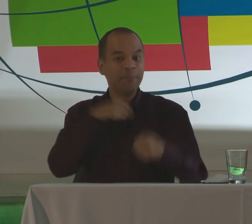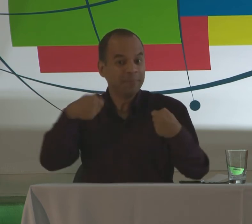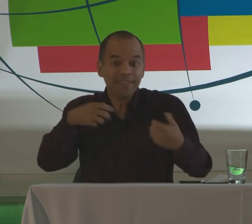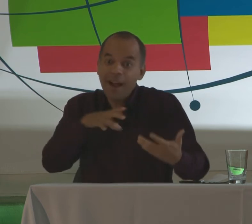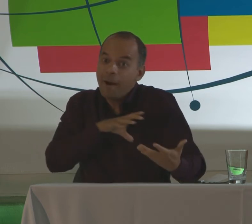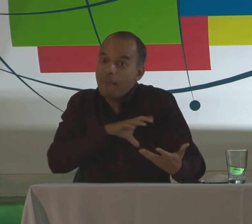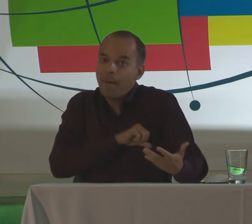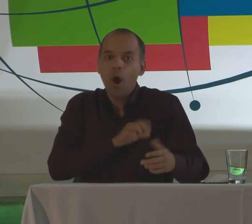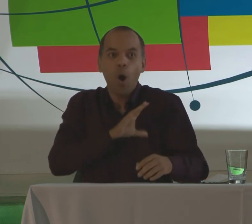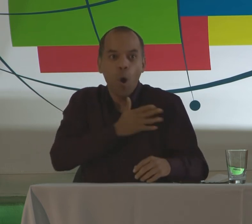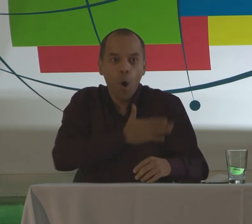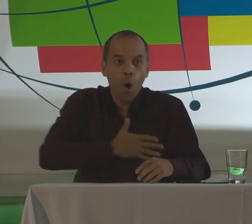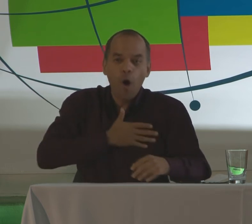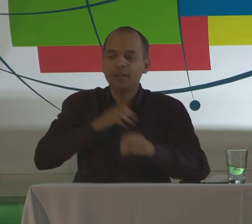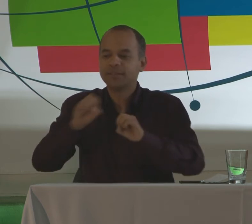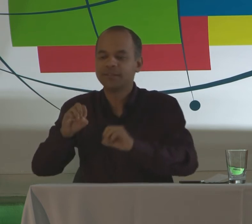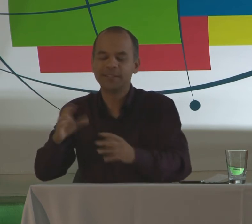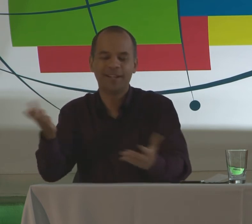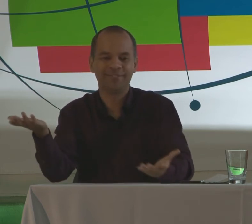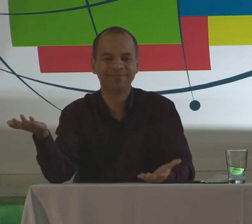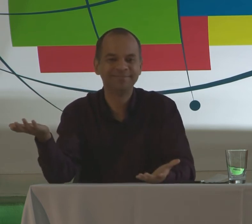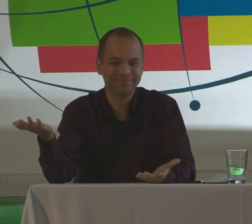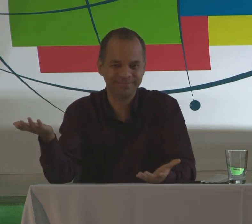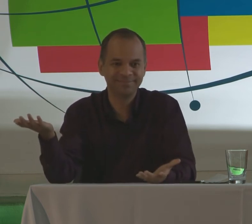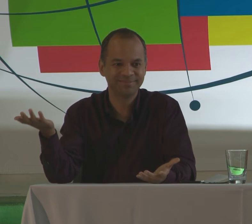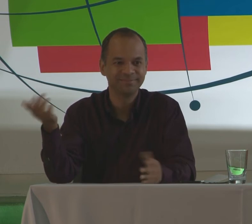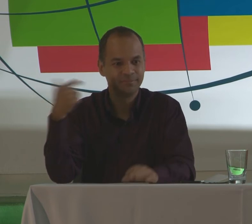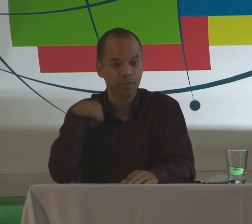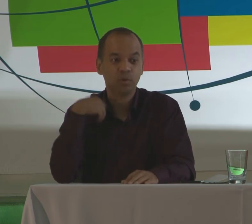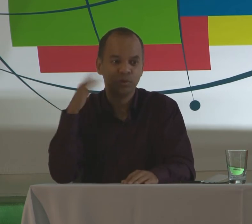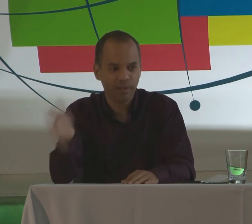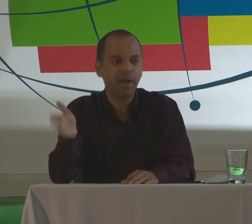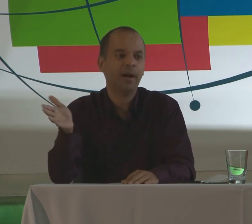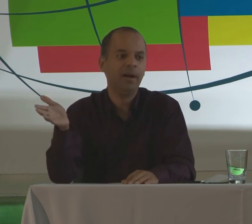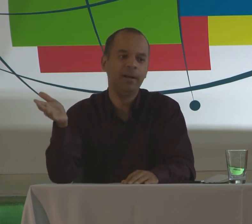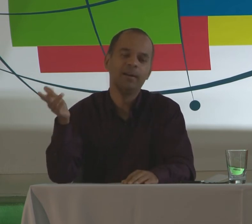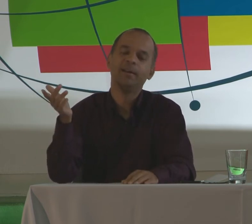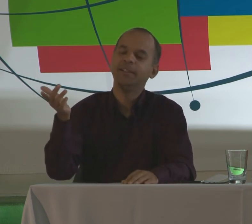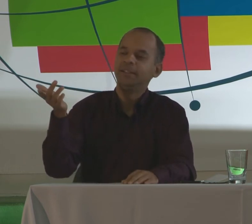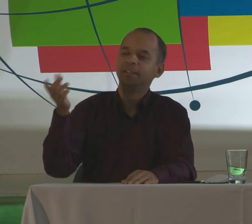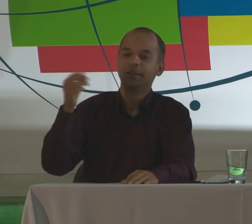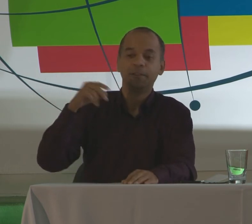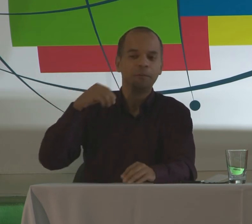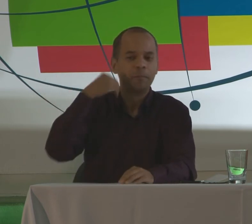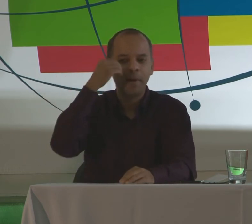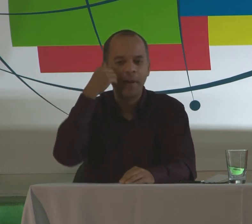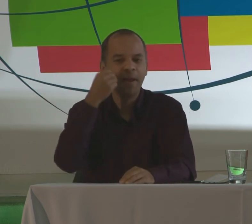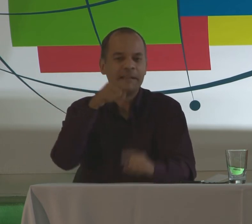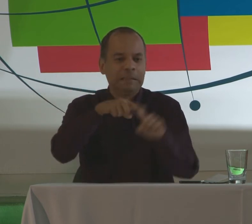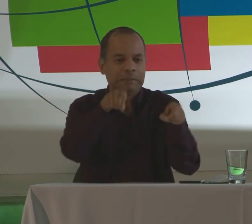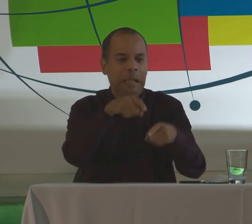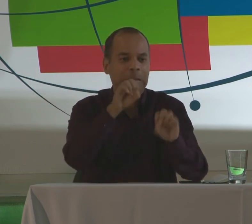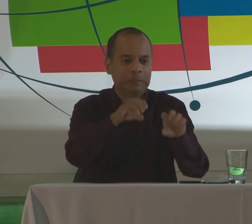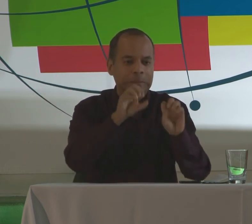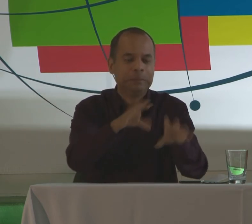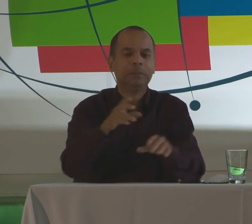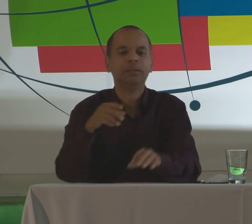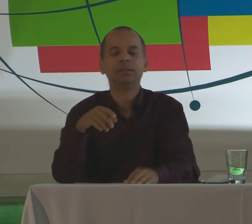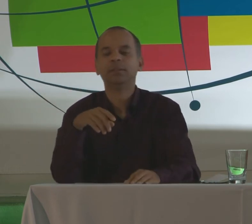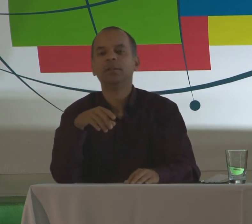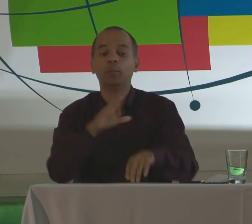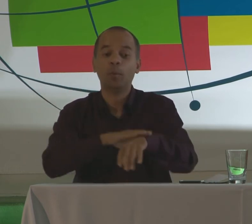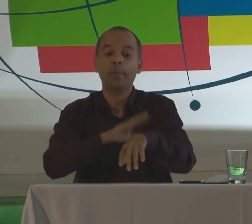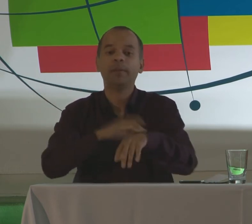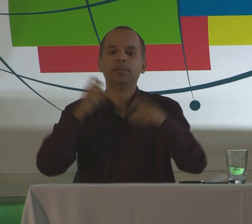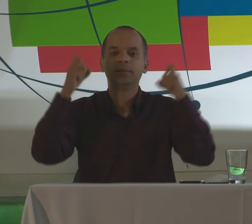E como profissional, a gente tem que abraçar de fato essa causa, gostar daquilo que a gente está fazendo, que é a tarefa do fim, ensinar. Então, na